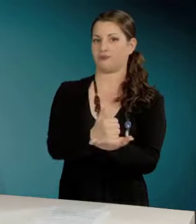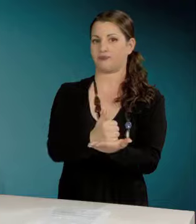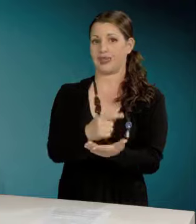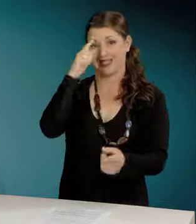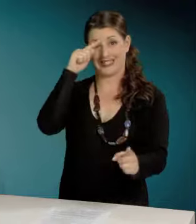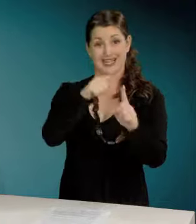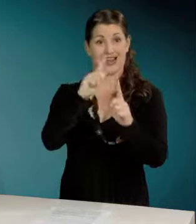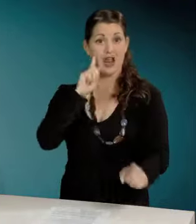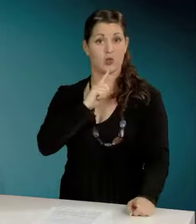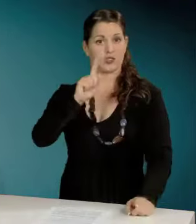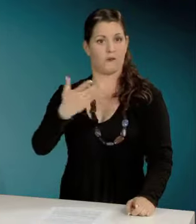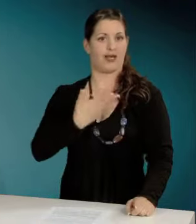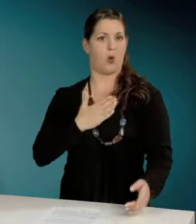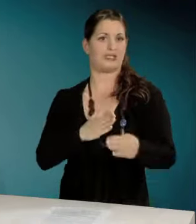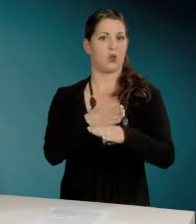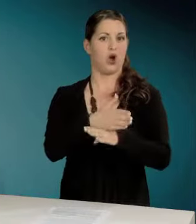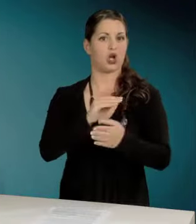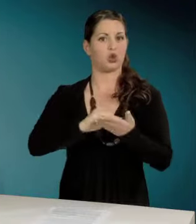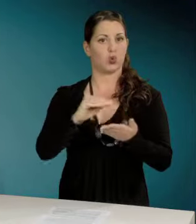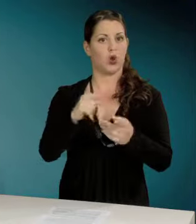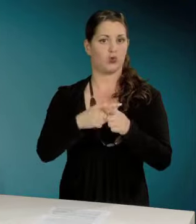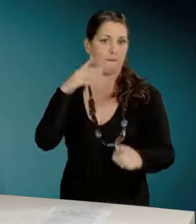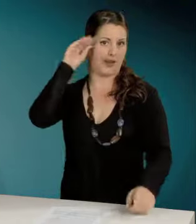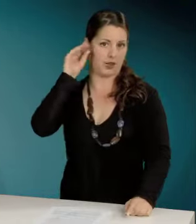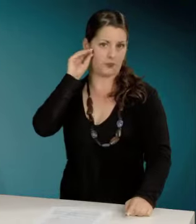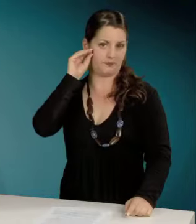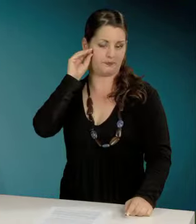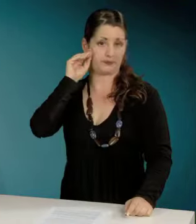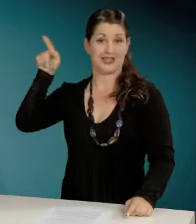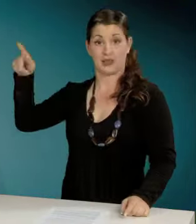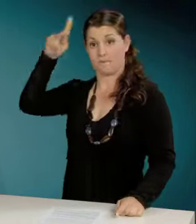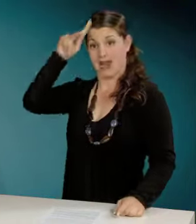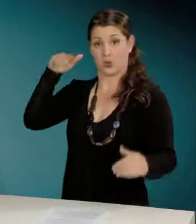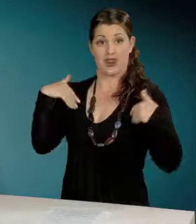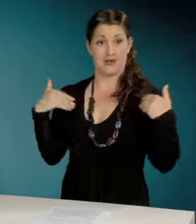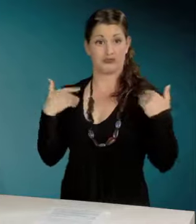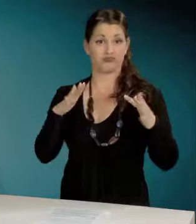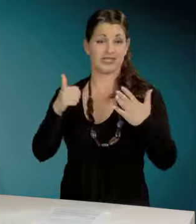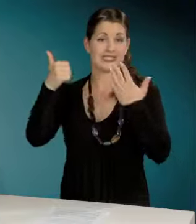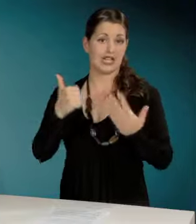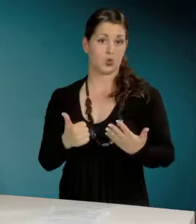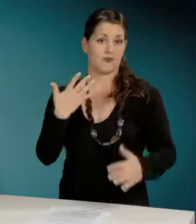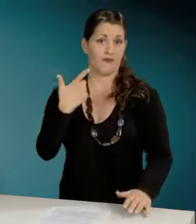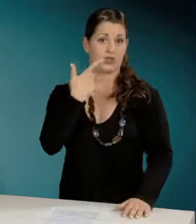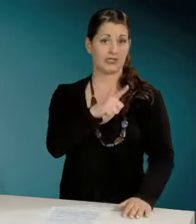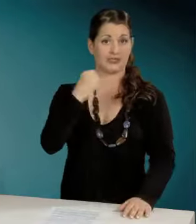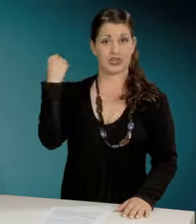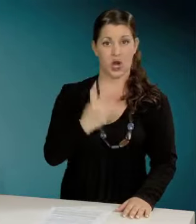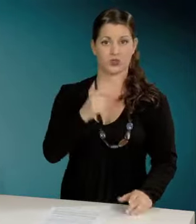das ziel ist dass gehörlose zugang zur schule und bildung bekommen in peru leben etwa 600 75.000 menschen